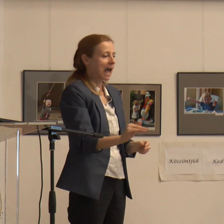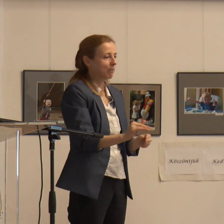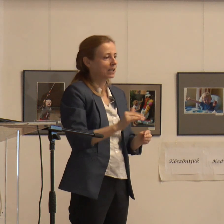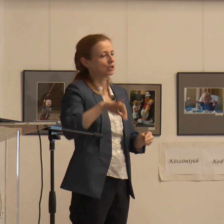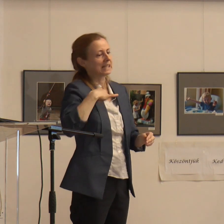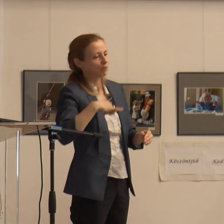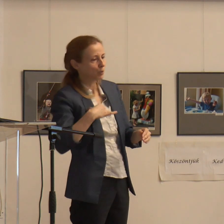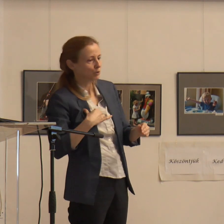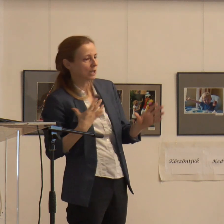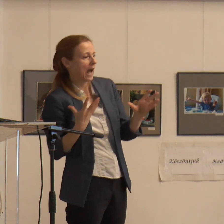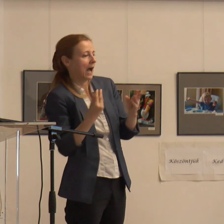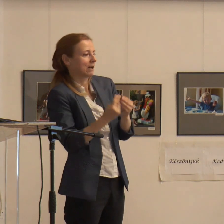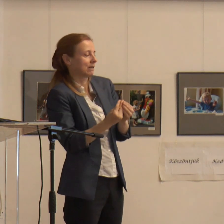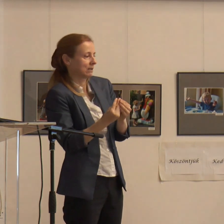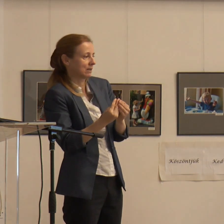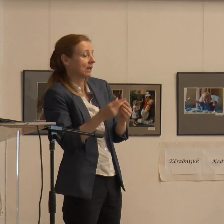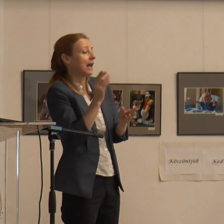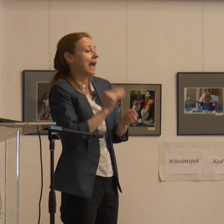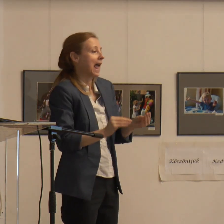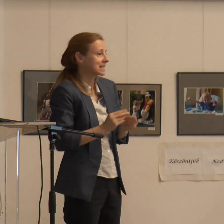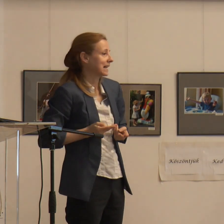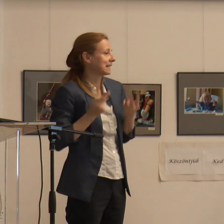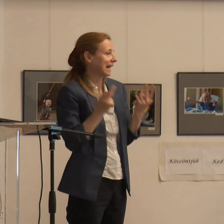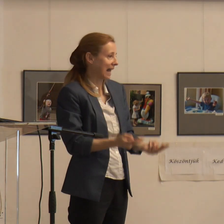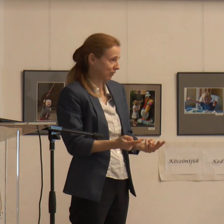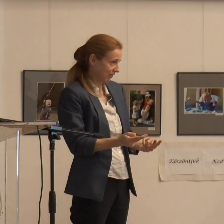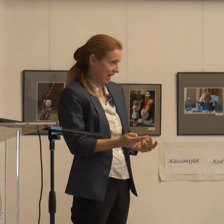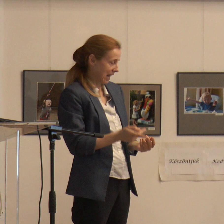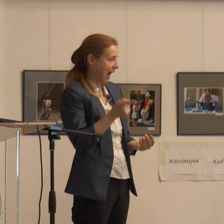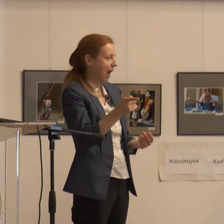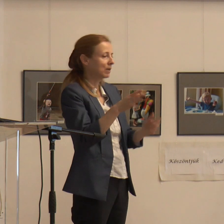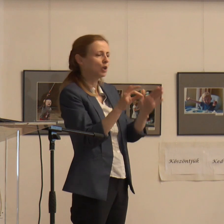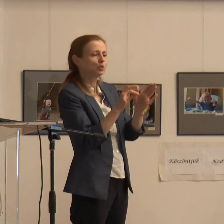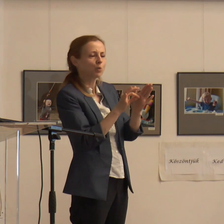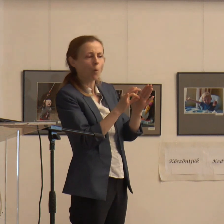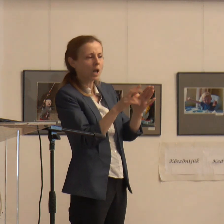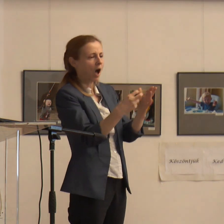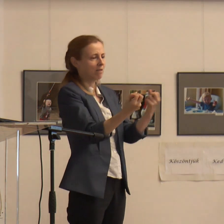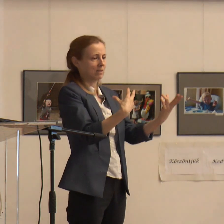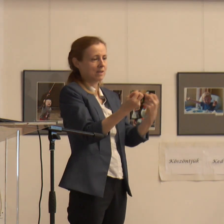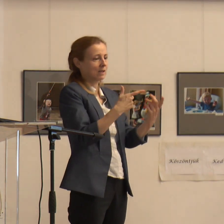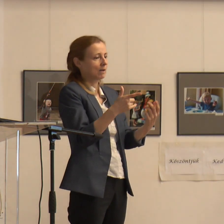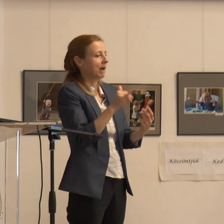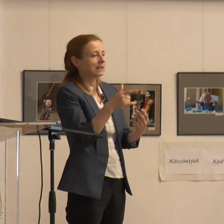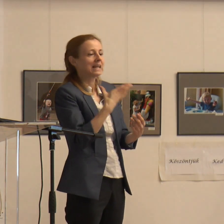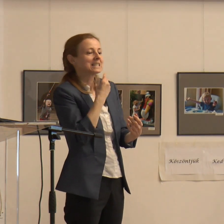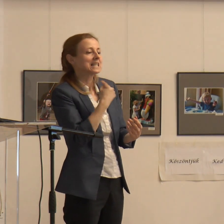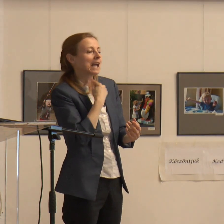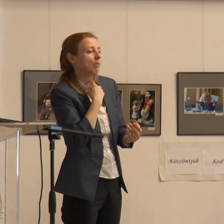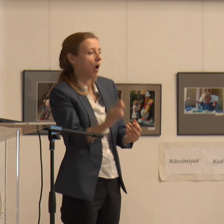és ifjúságom javát. Ezért kedvelem. Már se torna nem nagyobb, se szép hangot nem